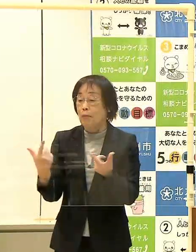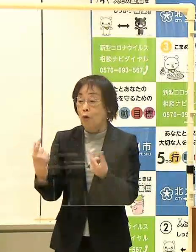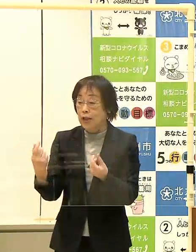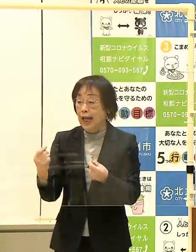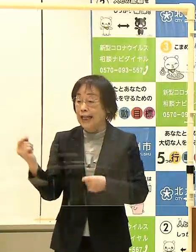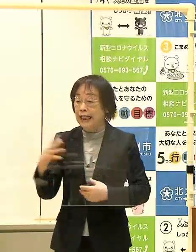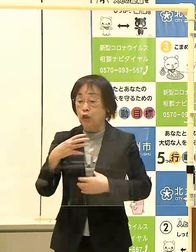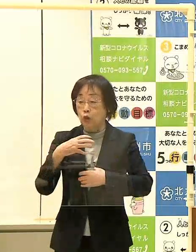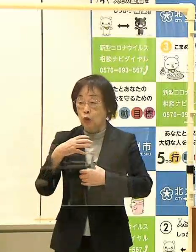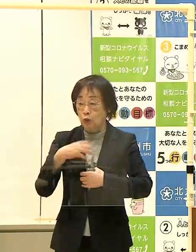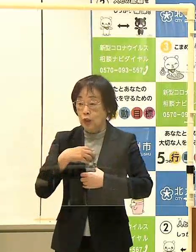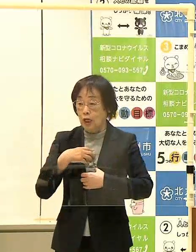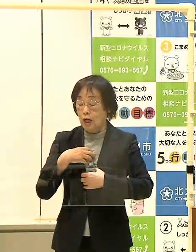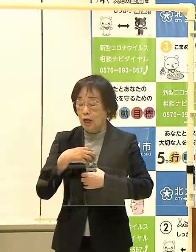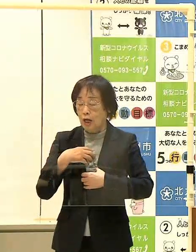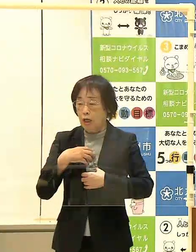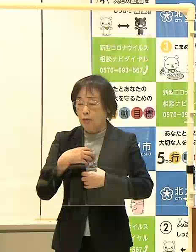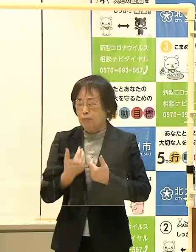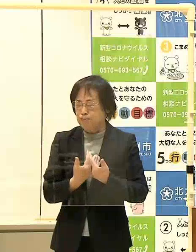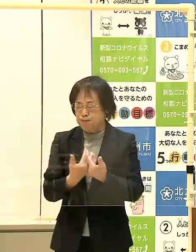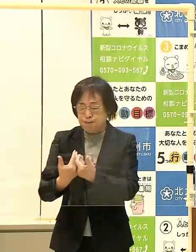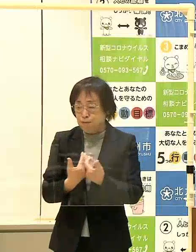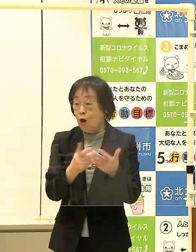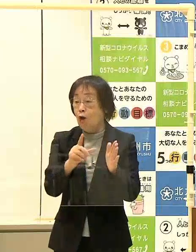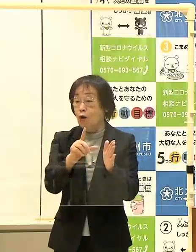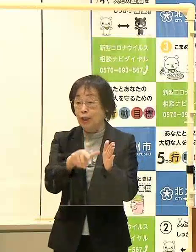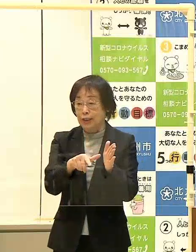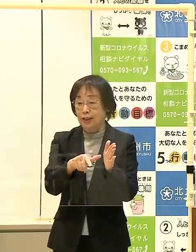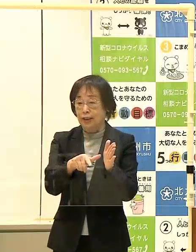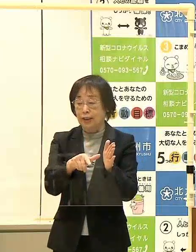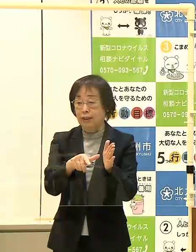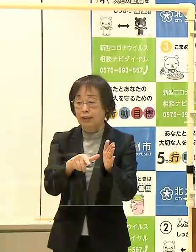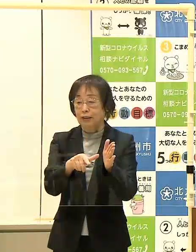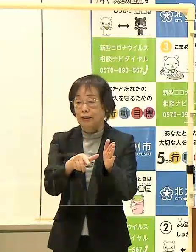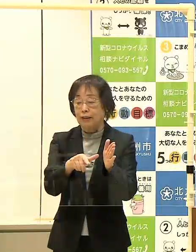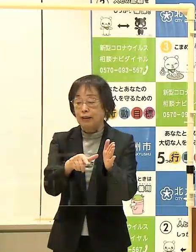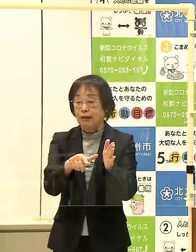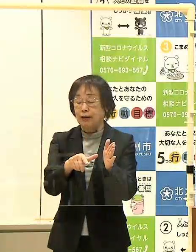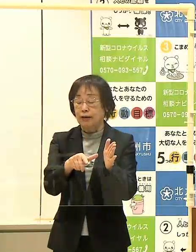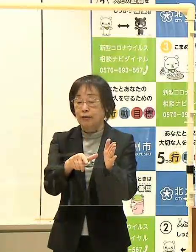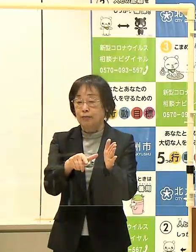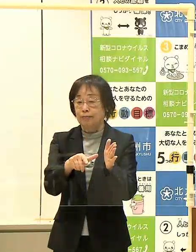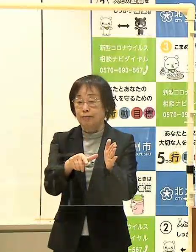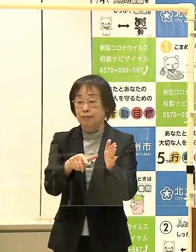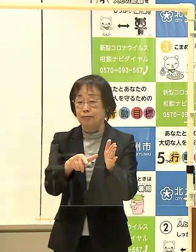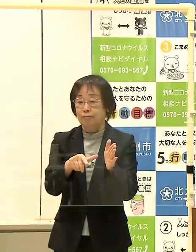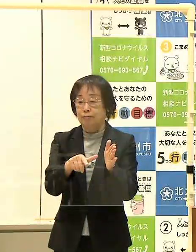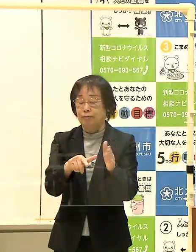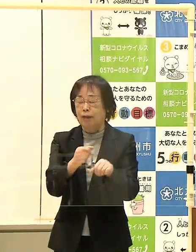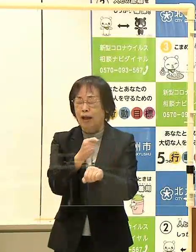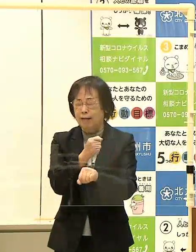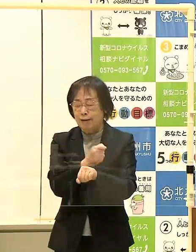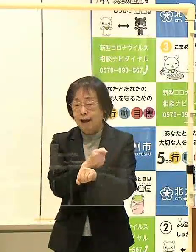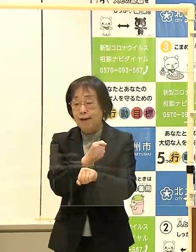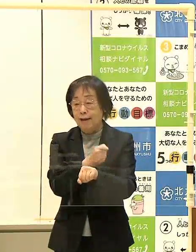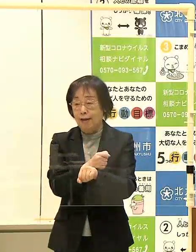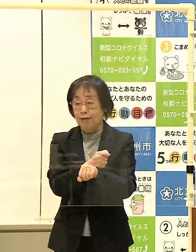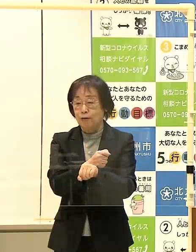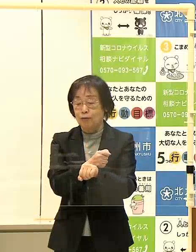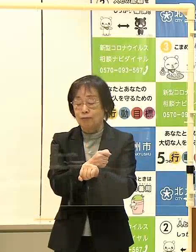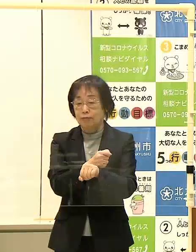体制が逼迫して崩すアウトですねそれはもう大変が契機になるわけでありまし